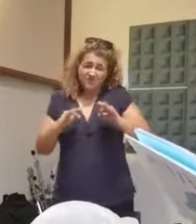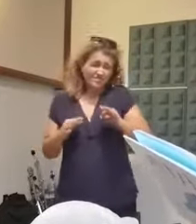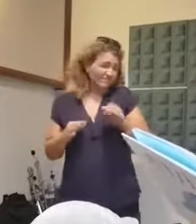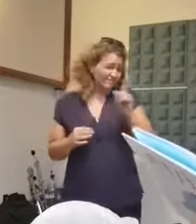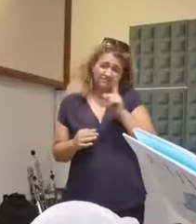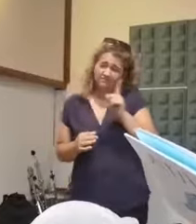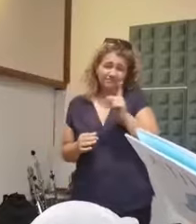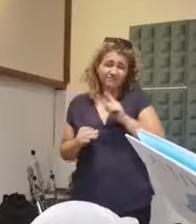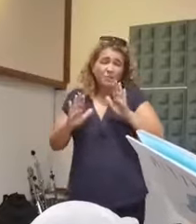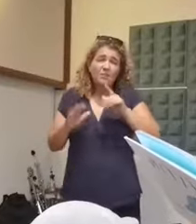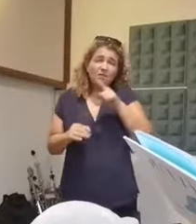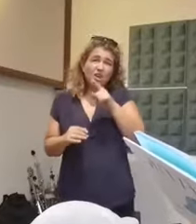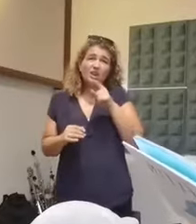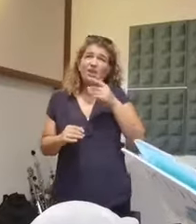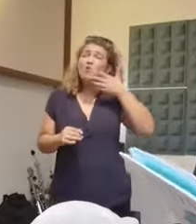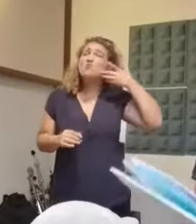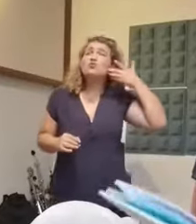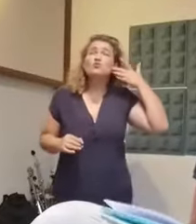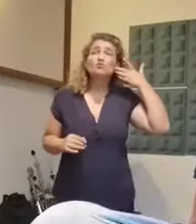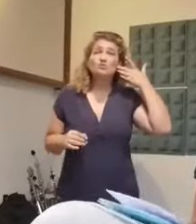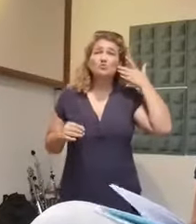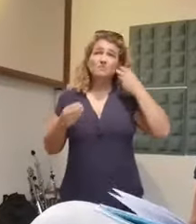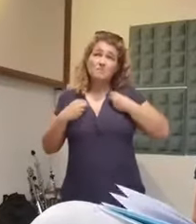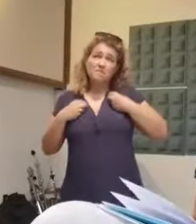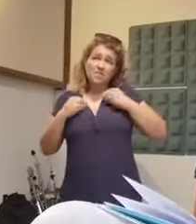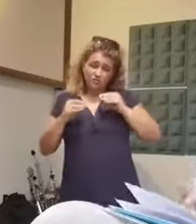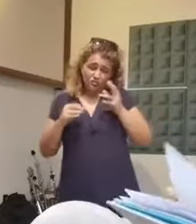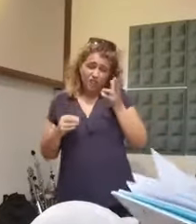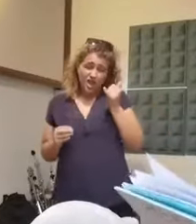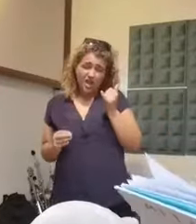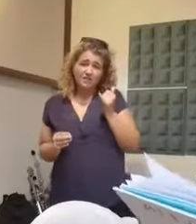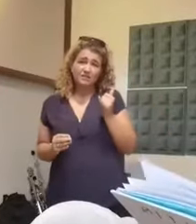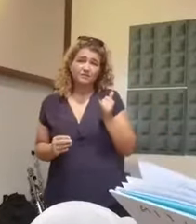pero se sentía orgulloso de todo lo que había vivido.